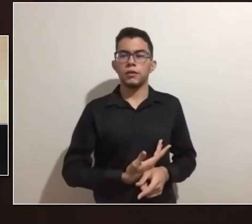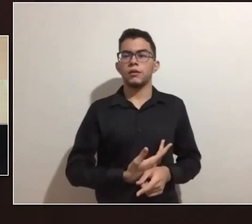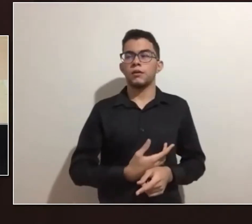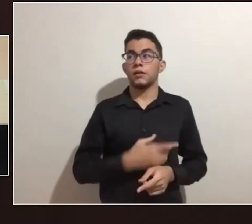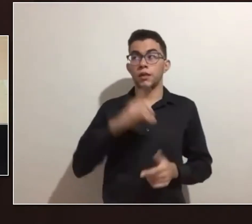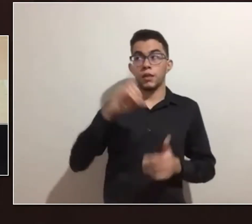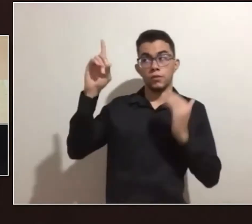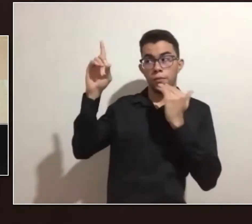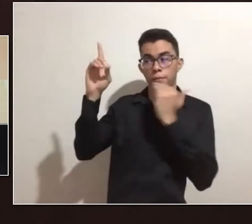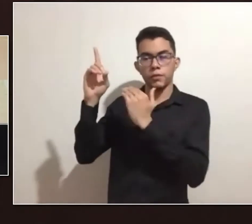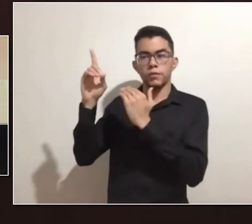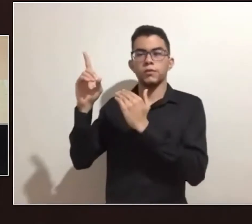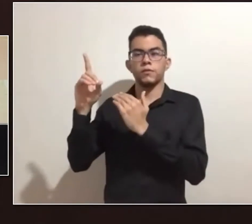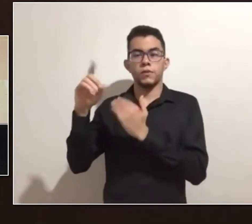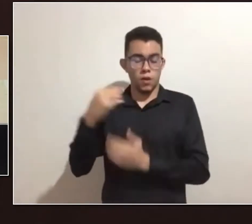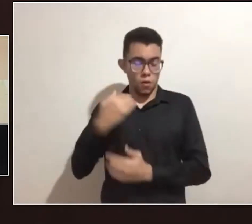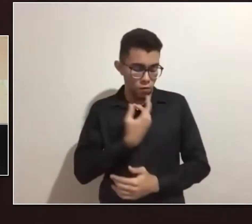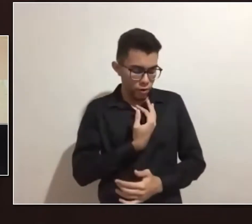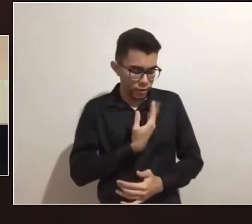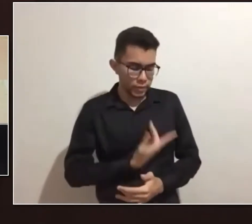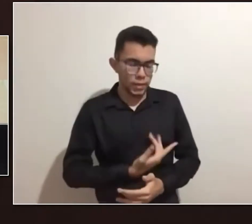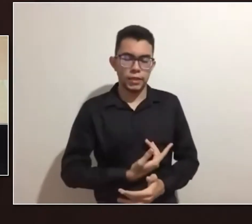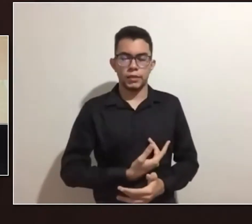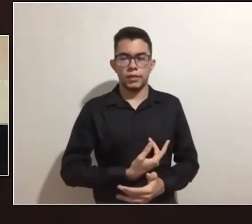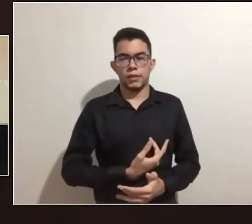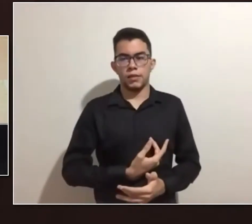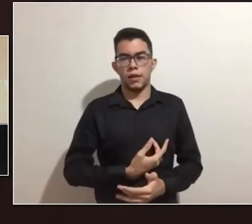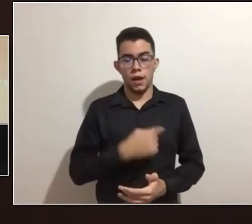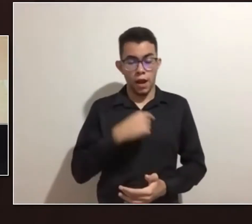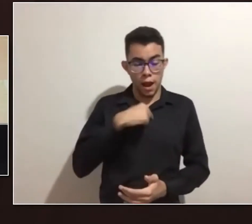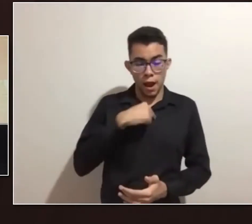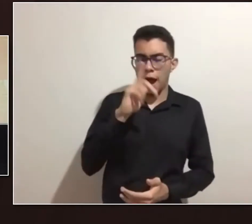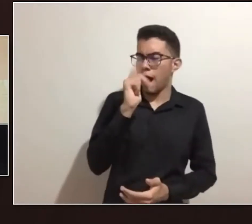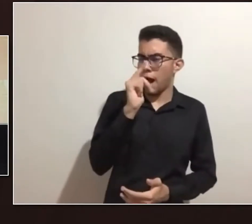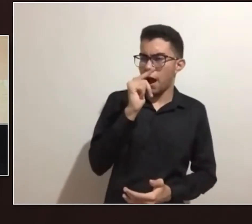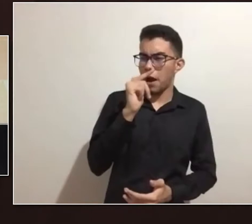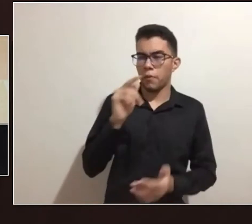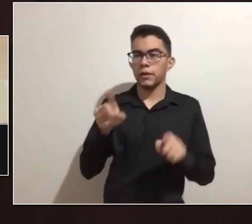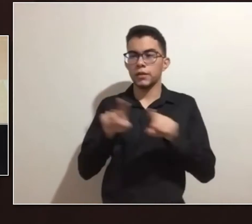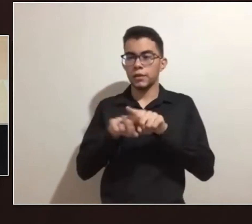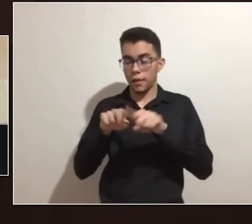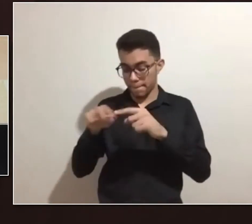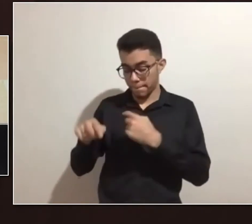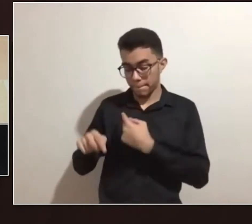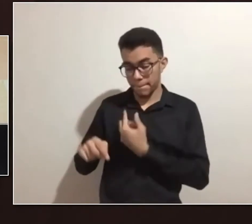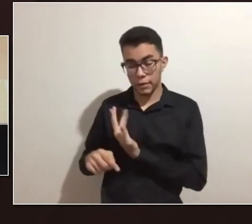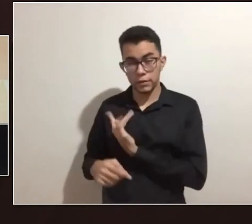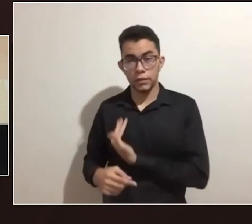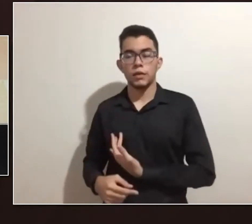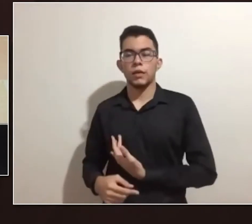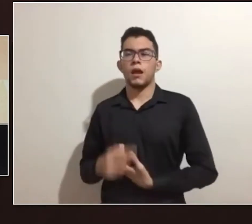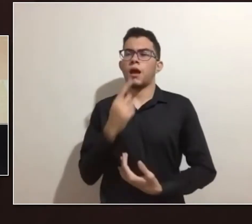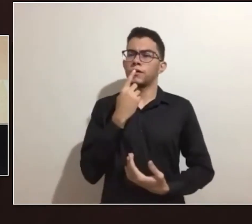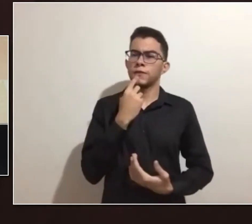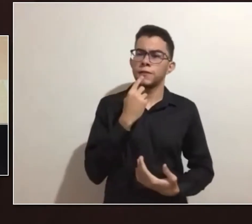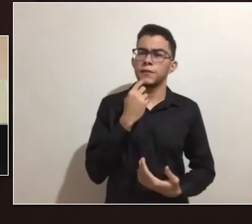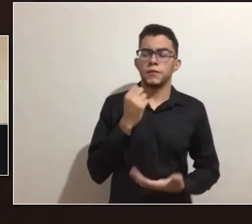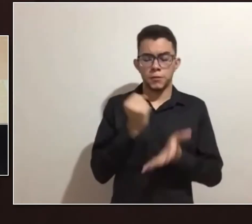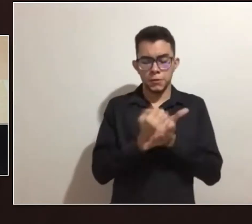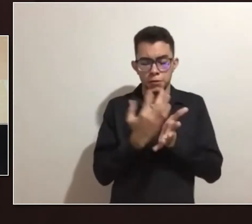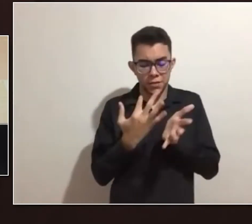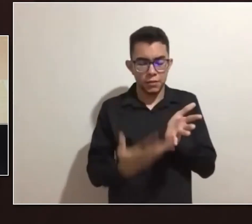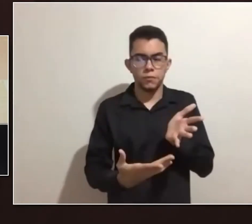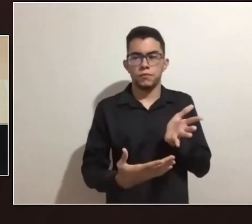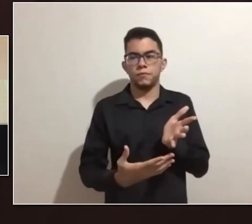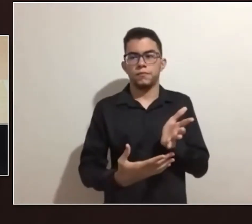do seu lado fluiu sangue para a nossa redenção. Tem aquele que crê em Jesus, não é isso? Aquele que crê em seu